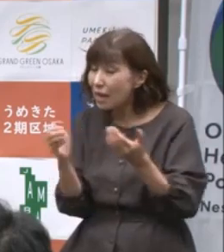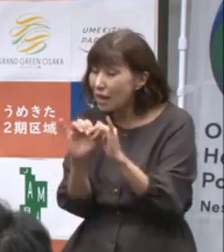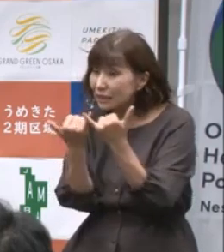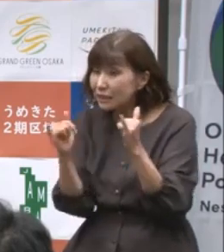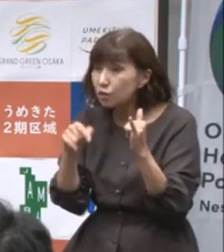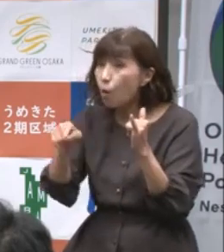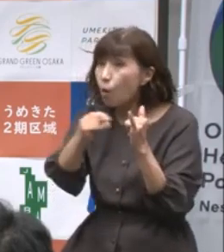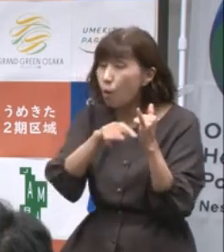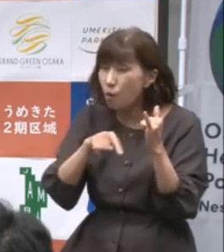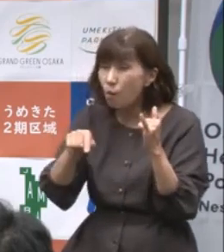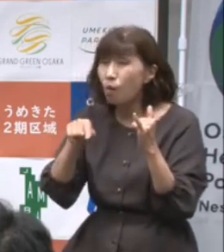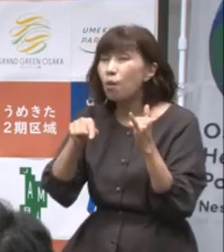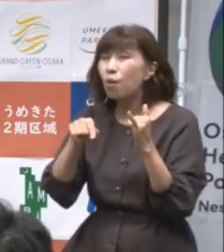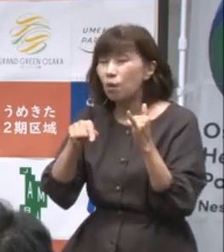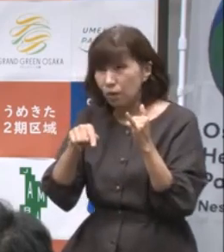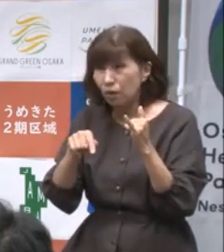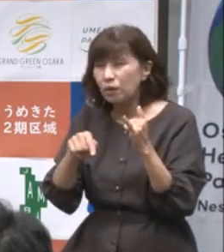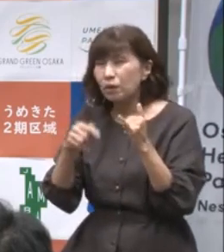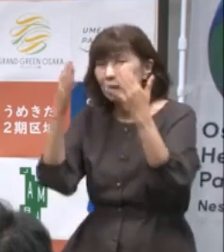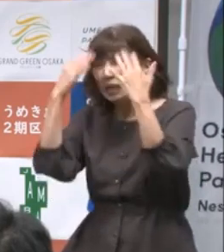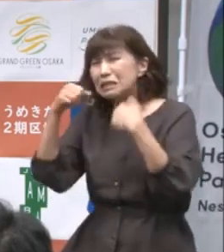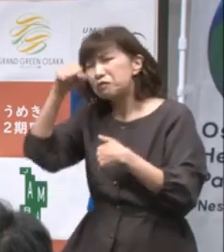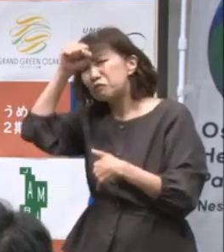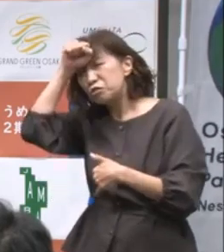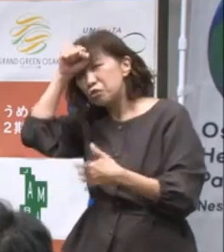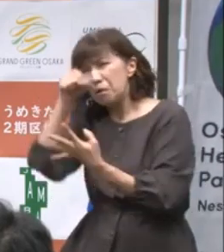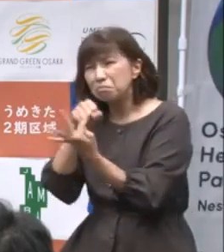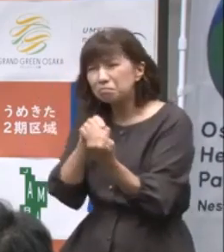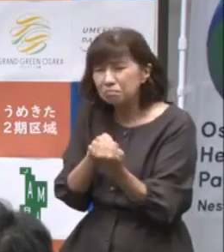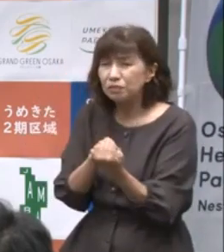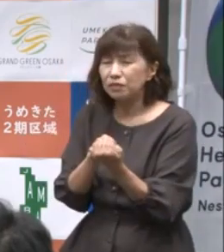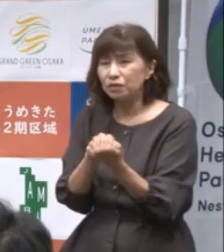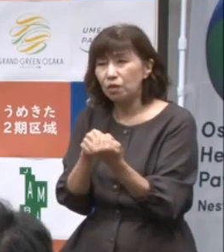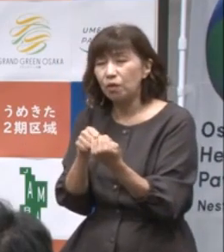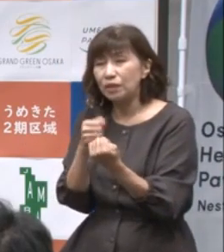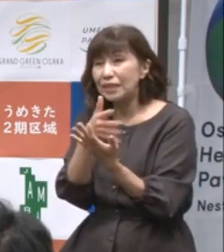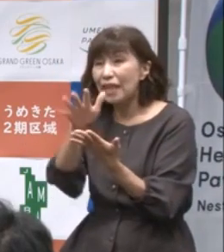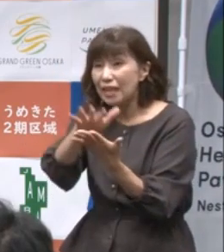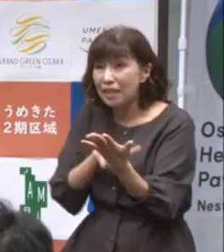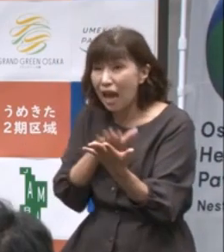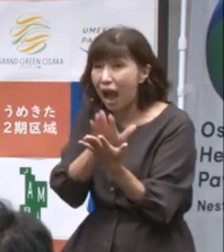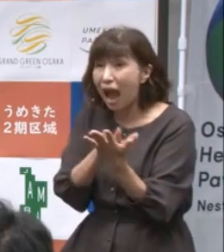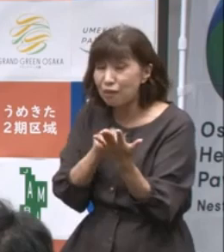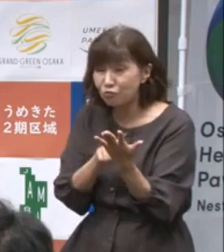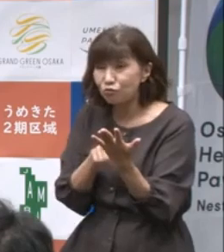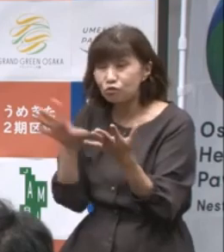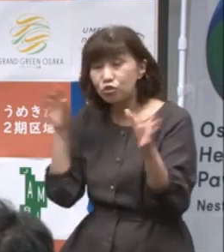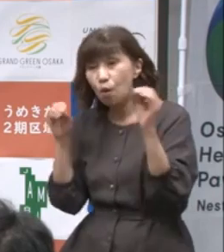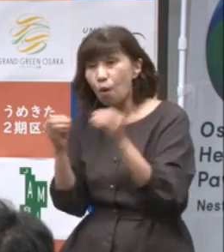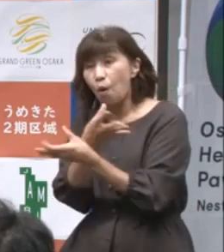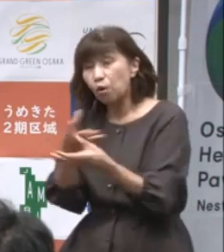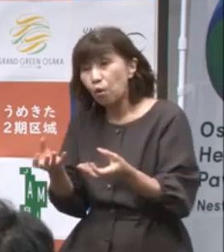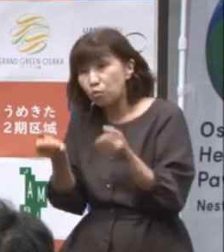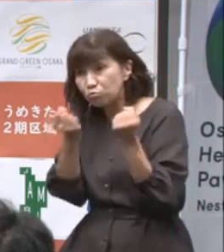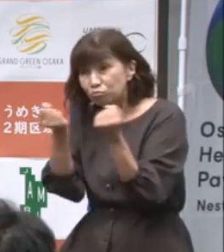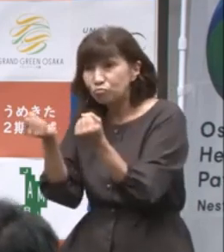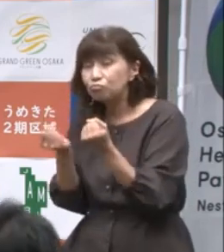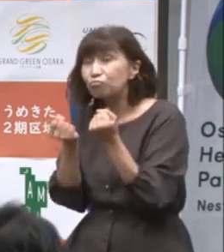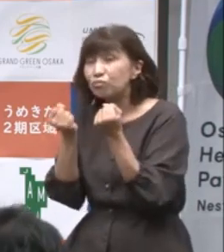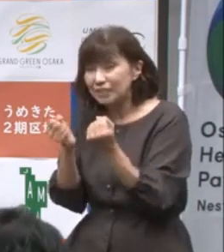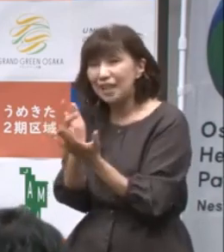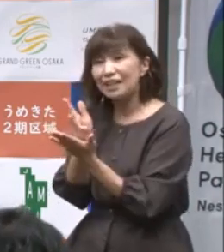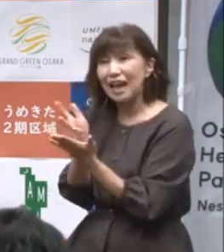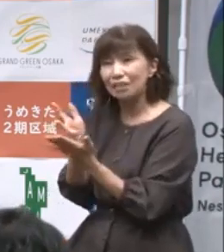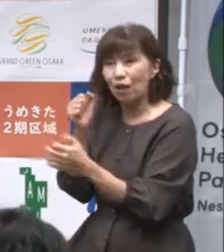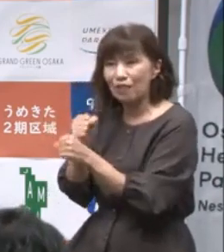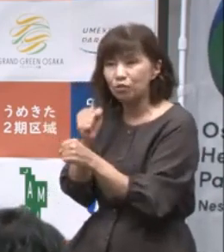症指数の実測データがあると思うんですが、情報共有して、もうすでにそのガイ